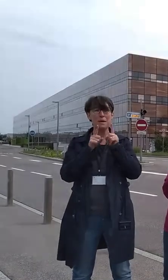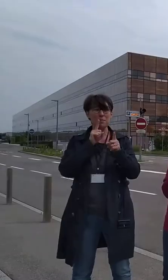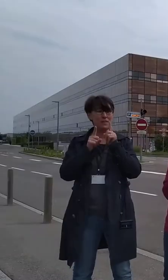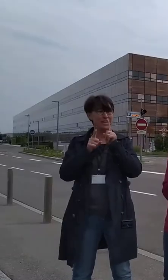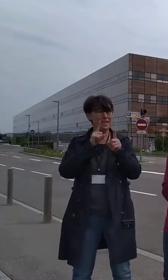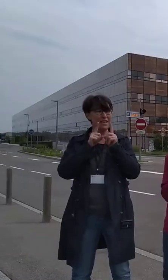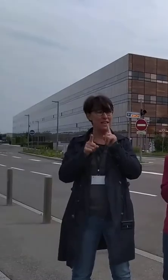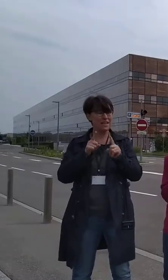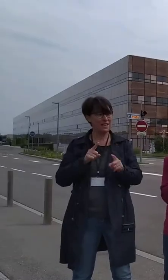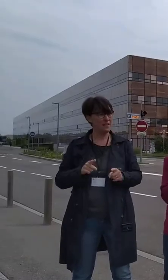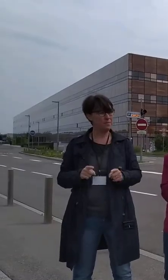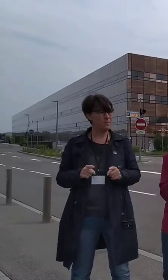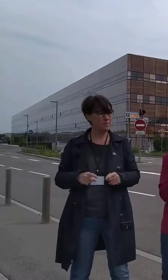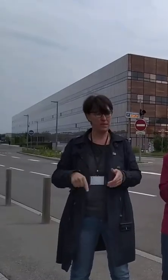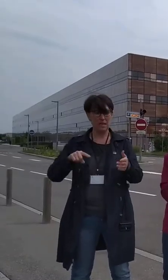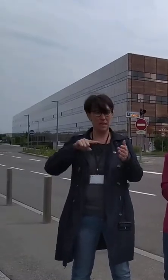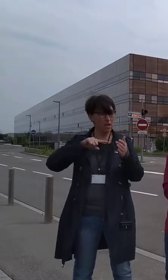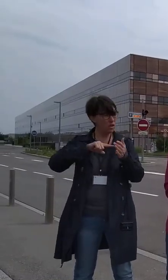papoter.